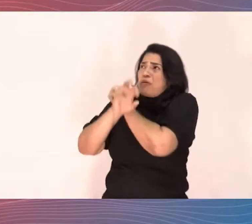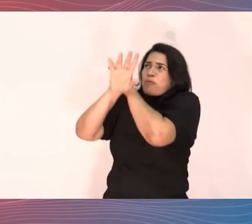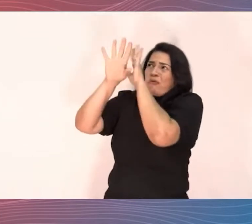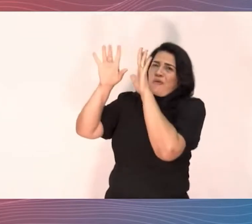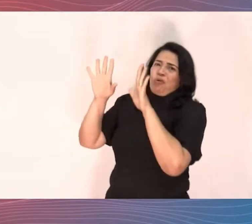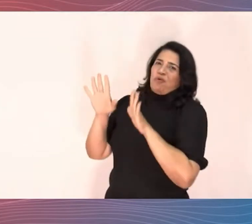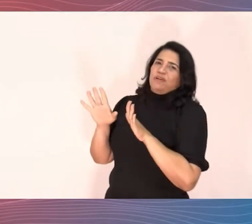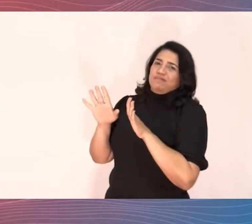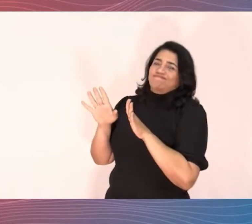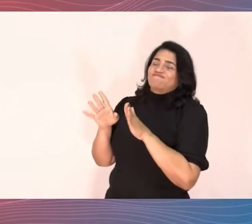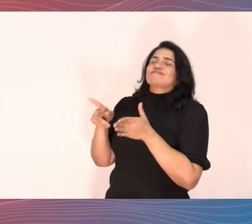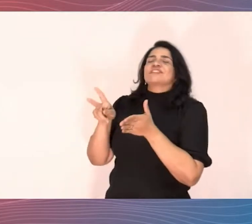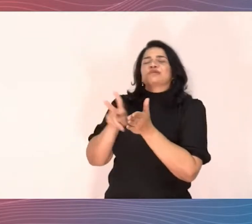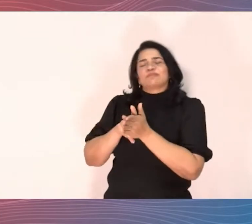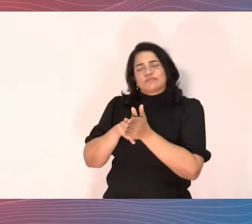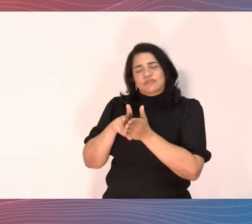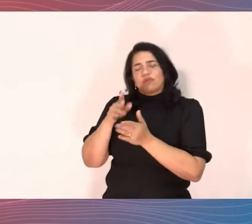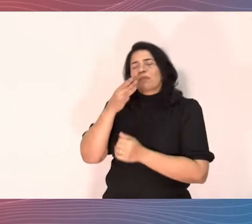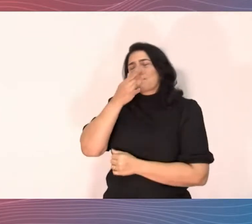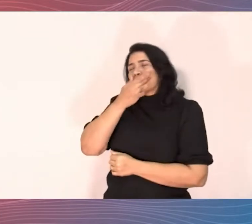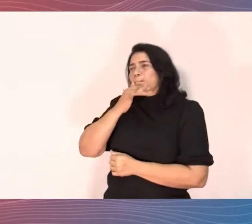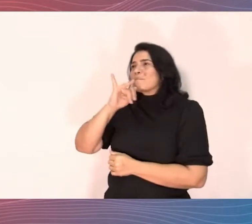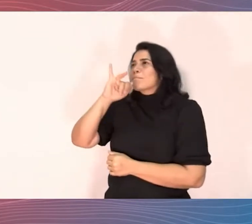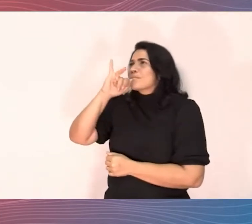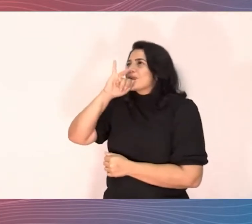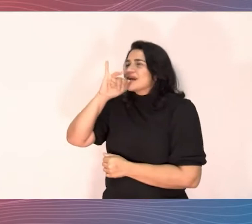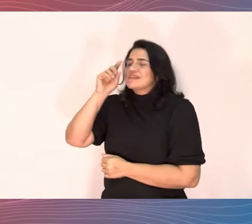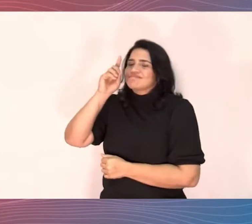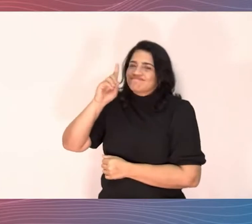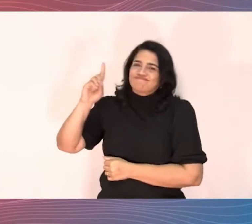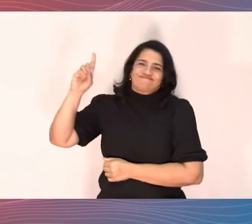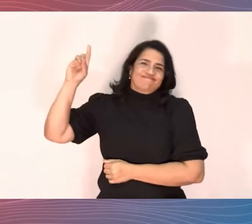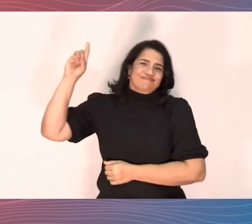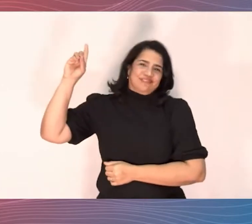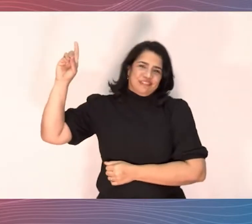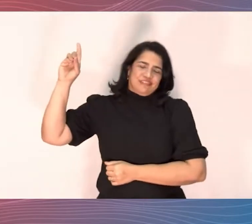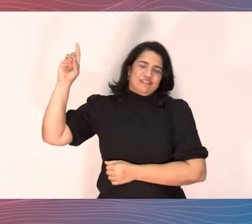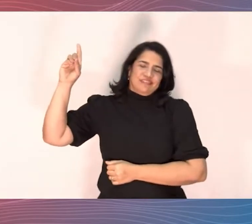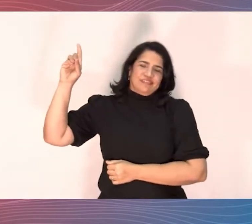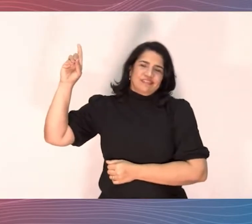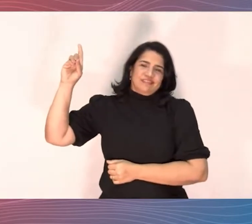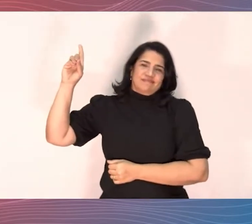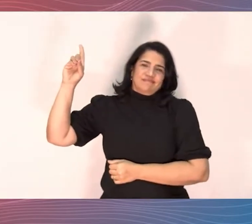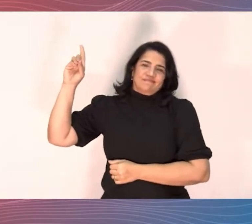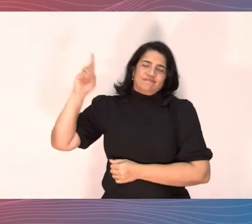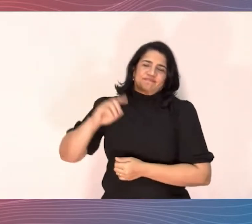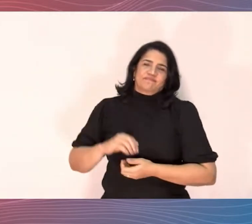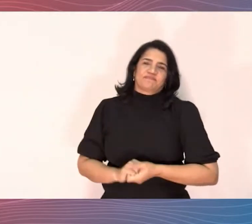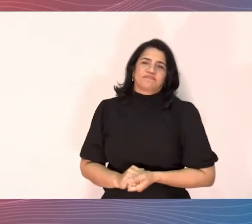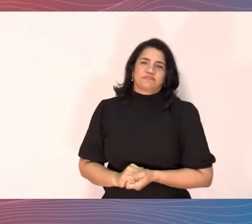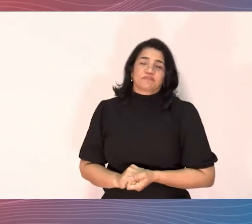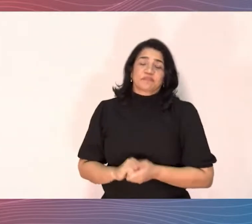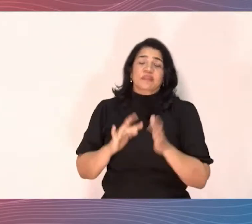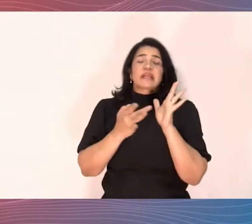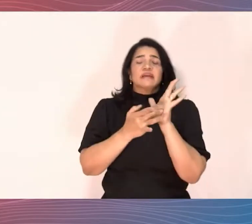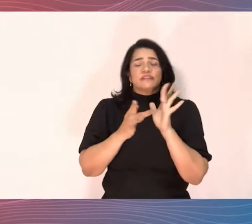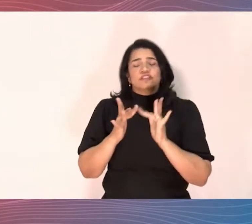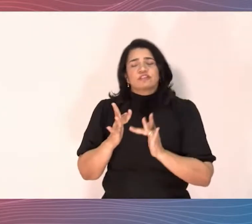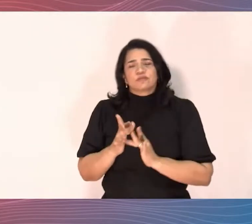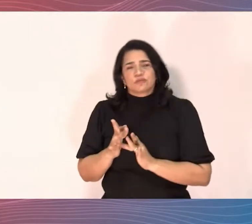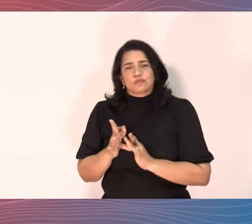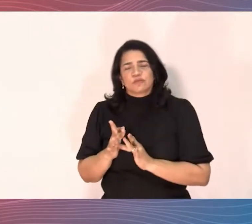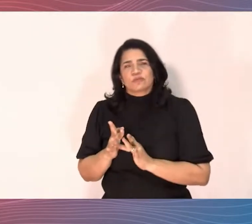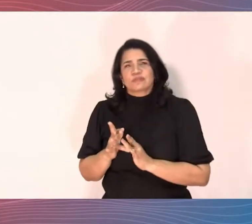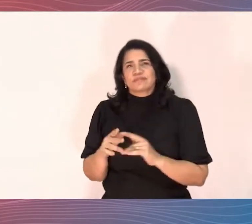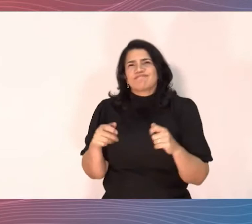Glorifica-me contigo mesmo, com a mesma glória que eu tive junto de ti antes que houvesse o mundo. Quer dizer, quando